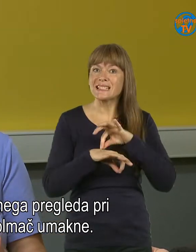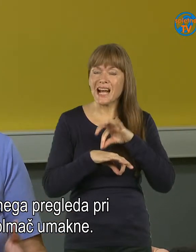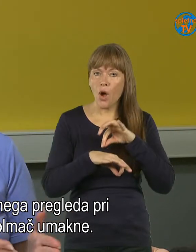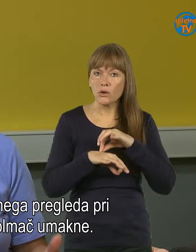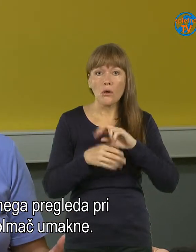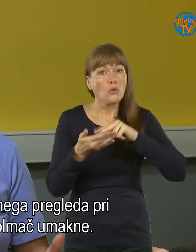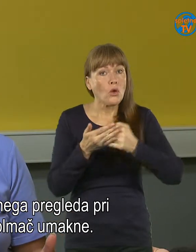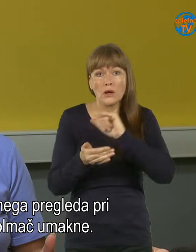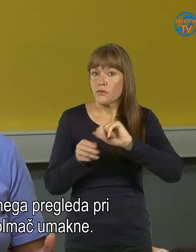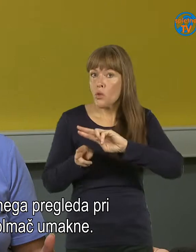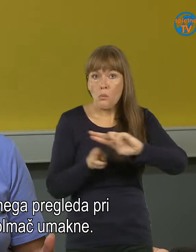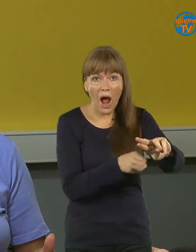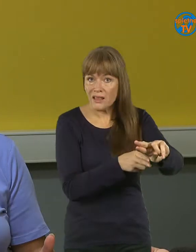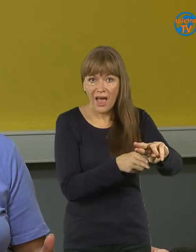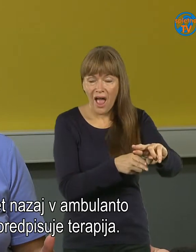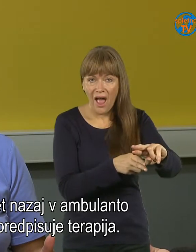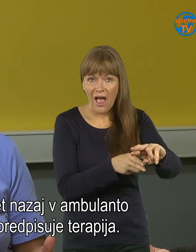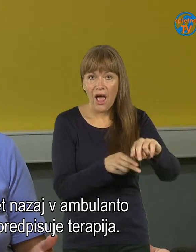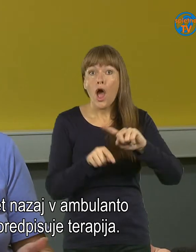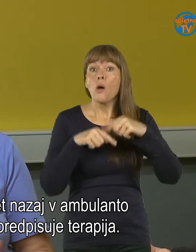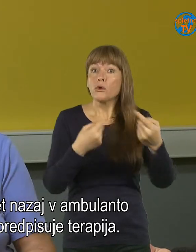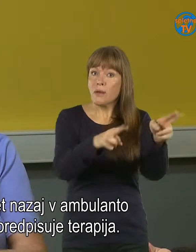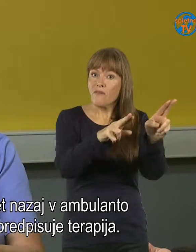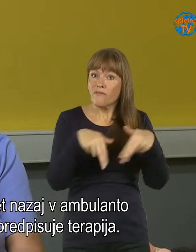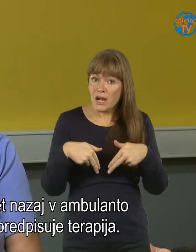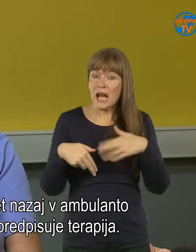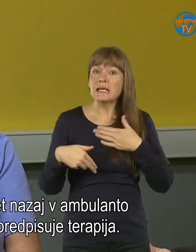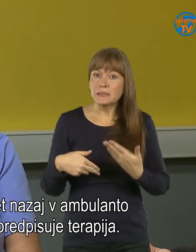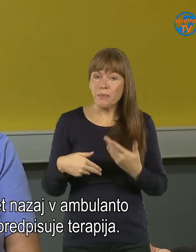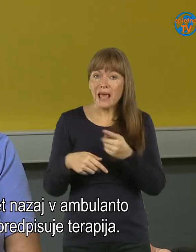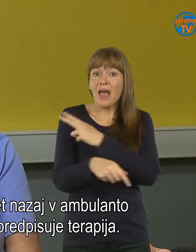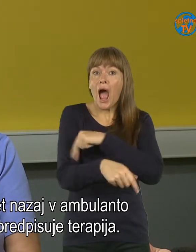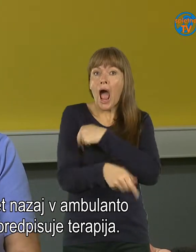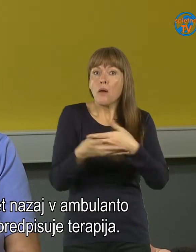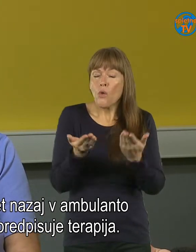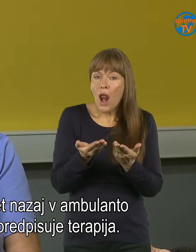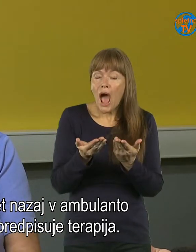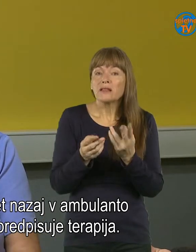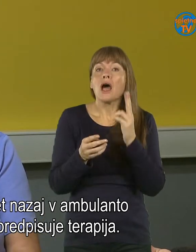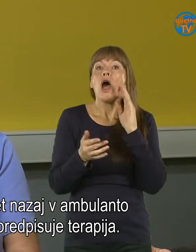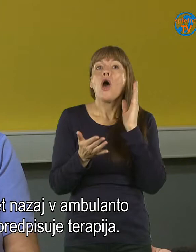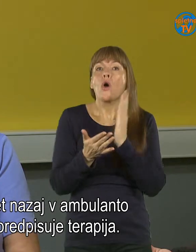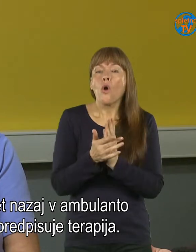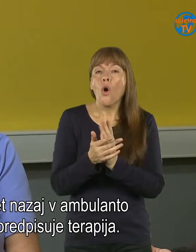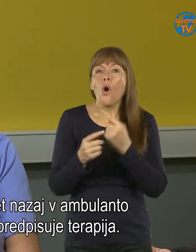se umakne, in potem se vrne spet nazaj v ambulanto takrat, ko se mu predpisuje